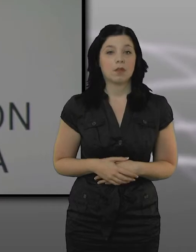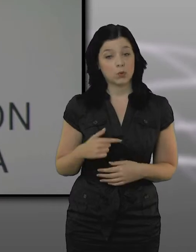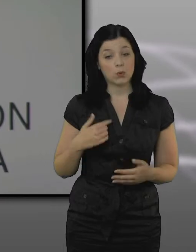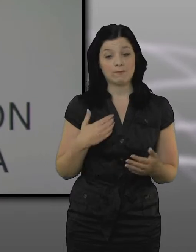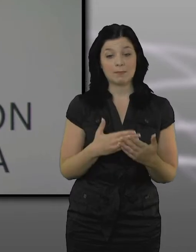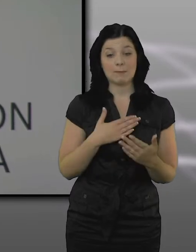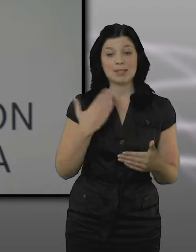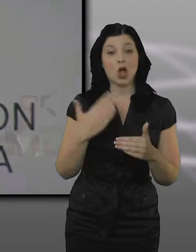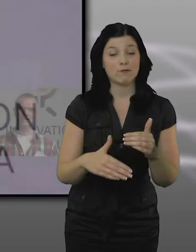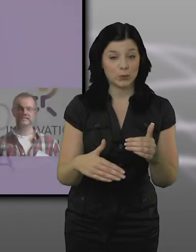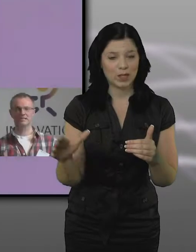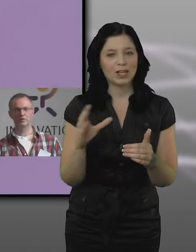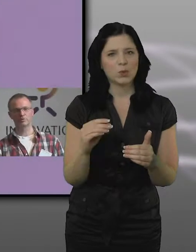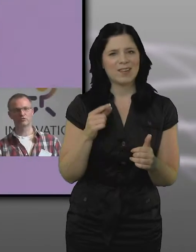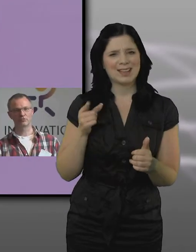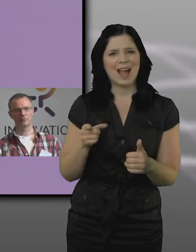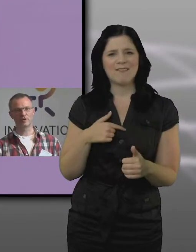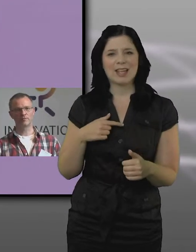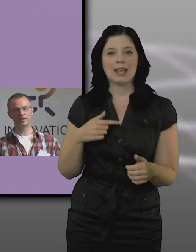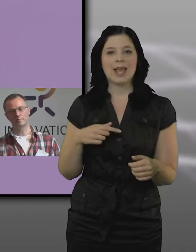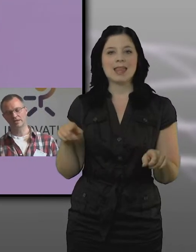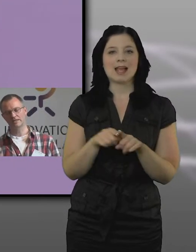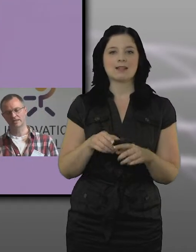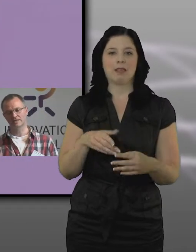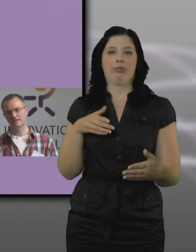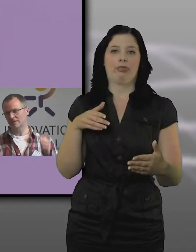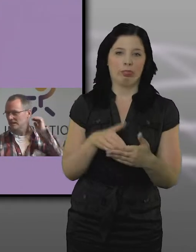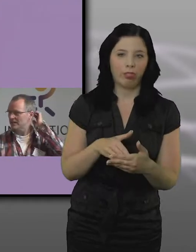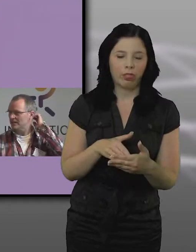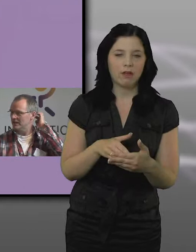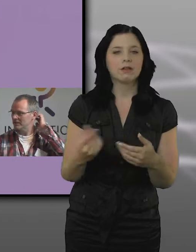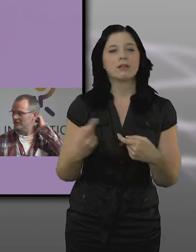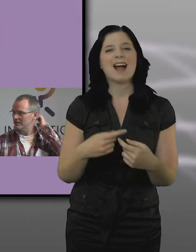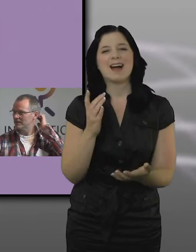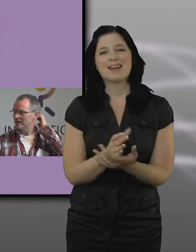var där som vi nästan höll på att stupa på det här med rättigheterna.